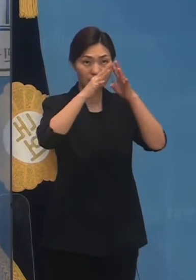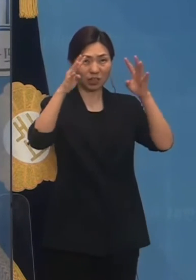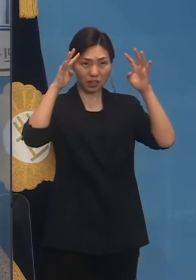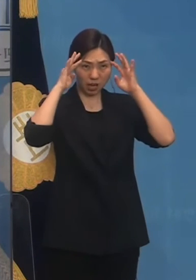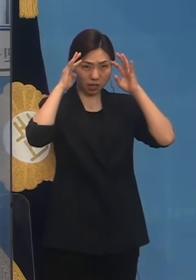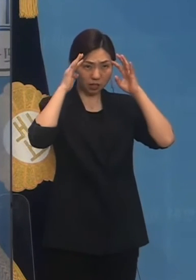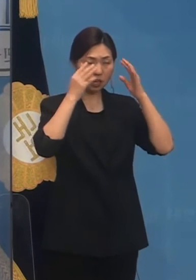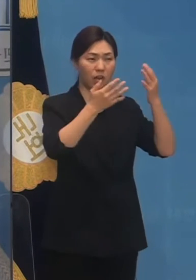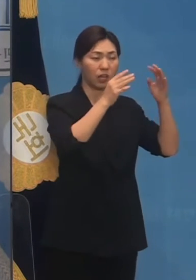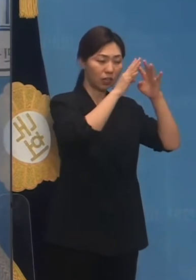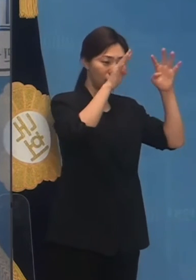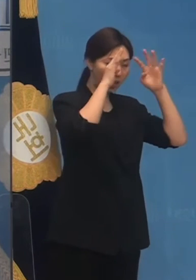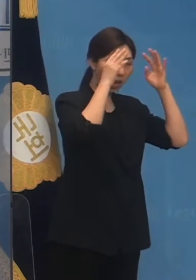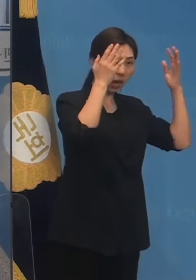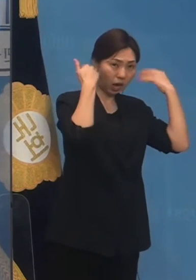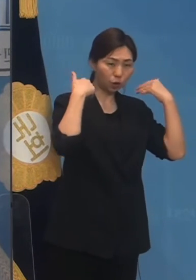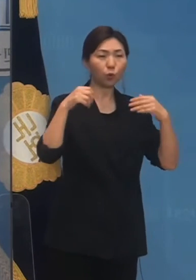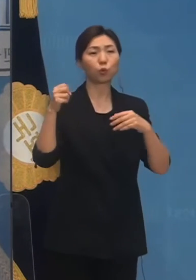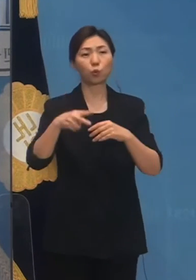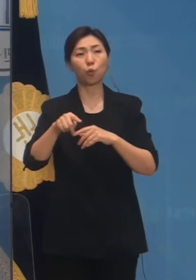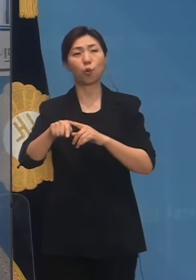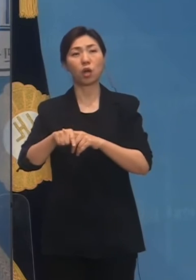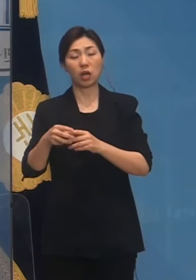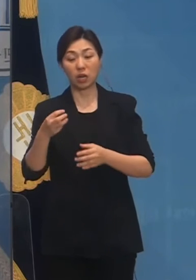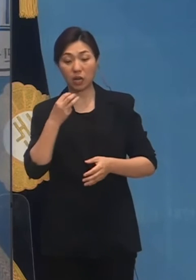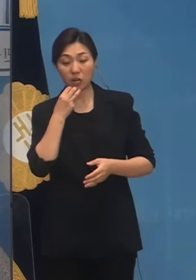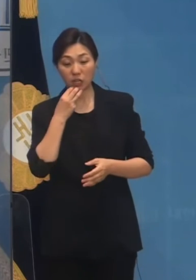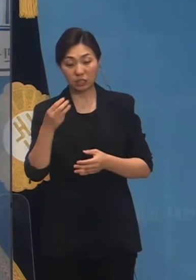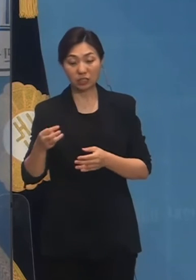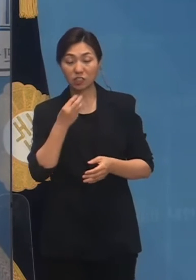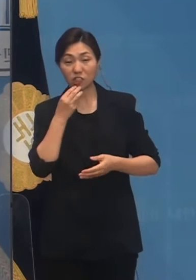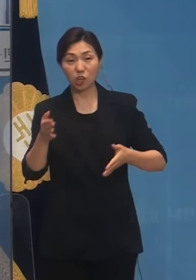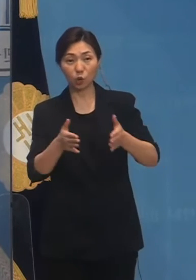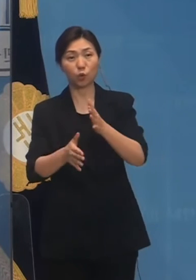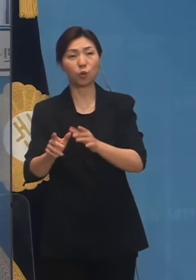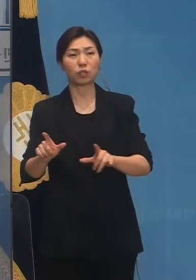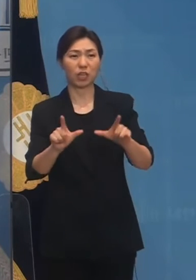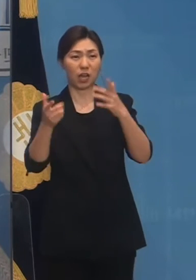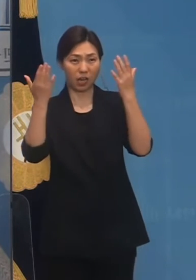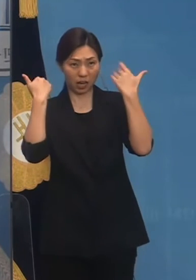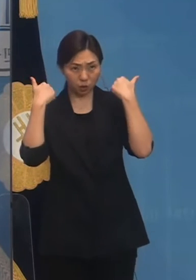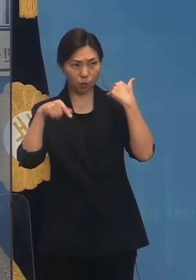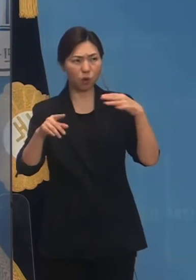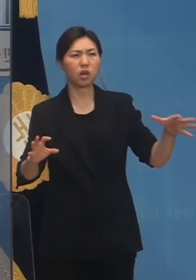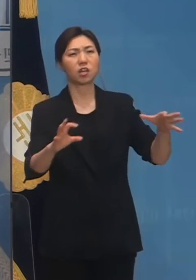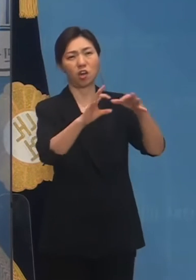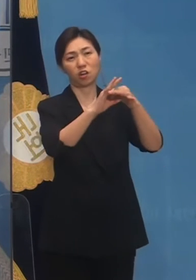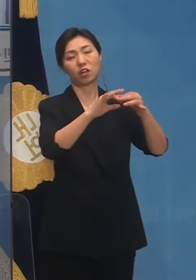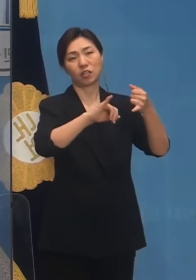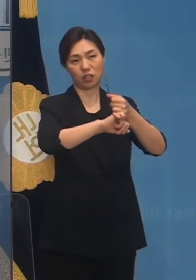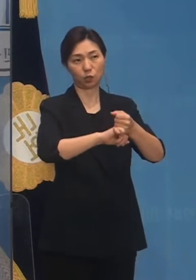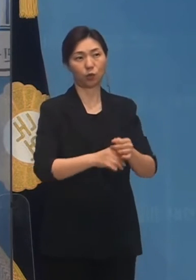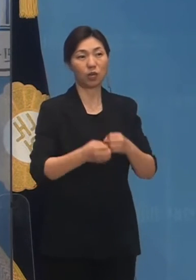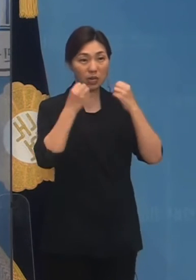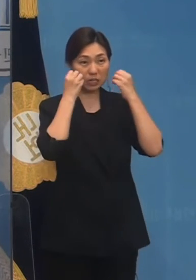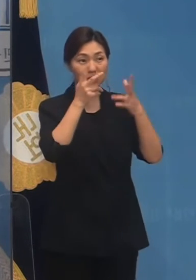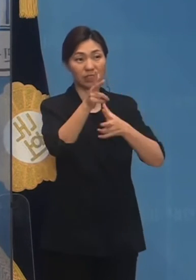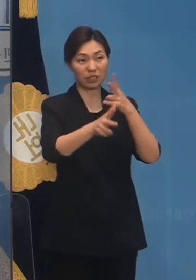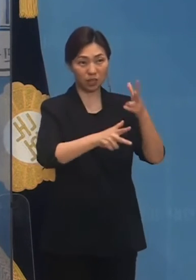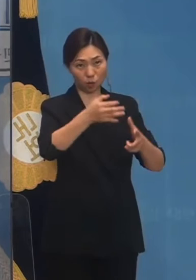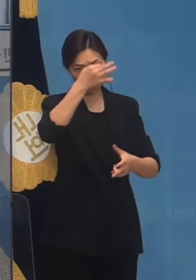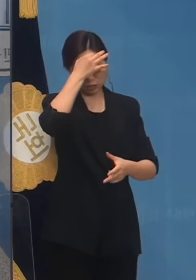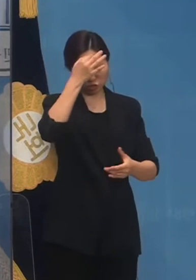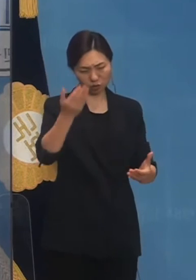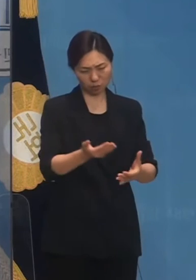만들겠습니다. 오래된 공단을 현대적으로 정비하겠습니다. 기업들이 신산업에 투자해서 성장의 기회를 갖도록 지원은